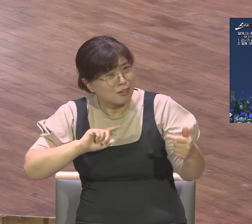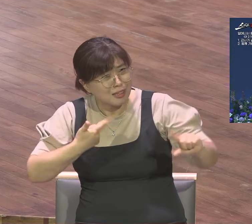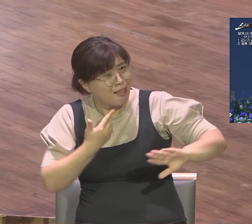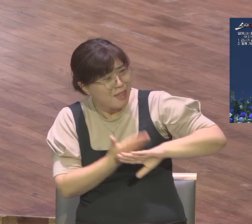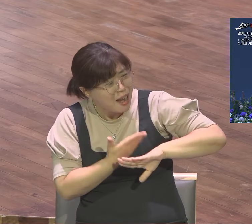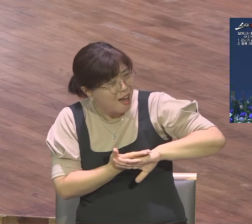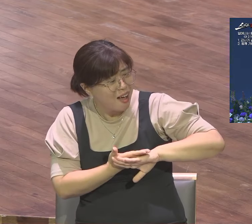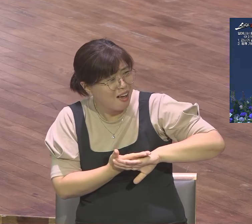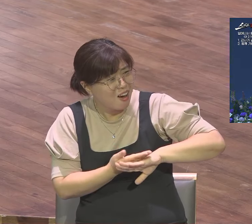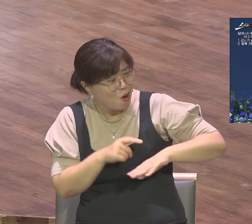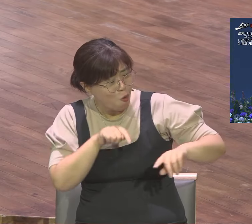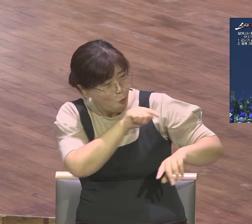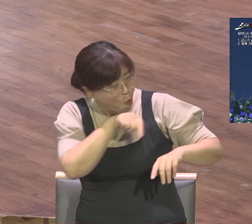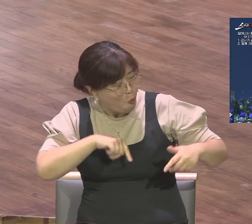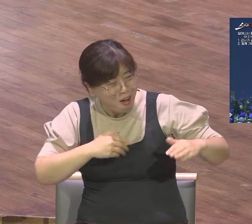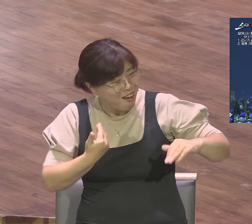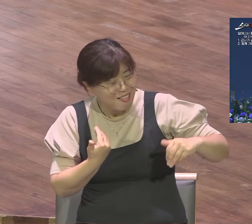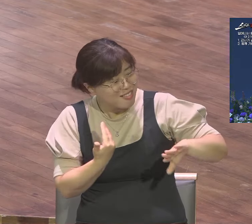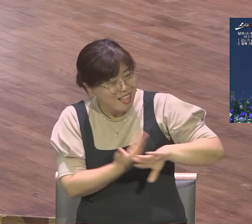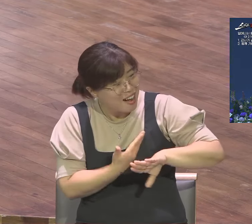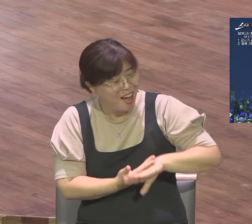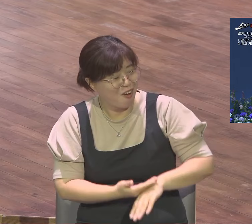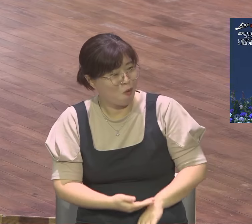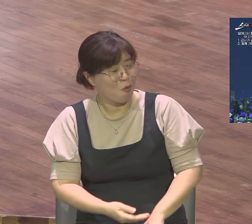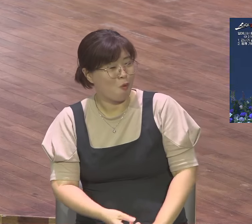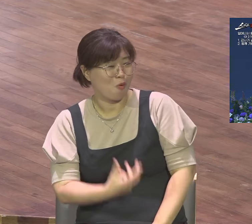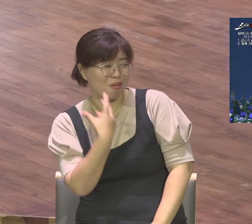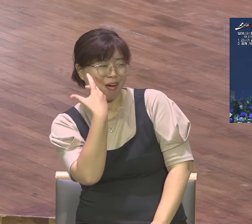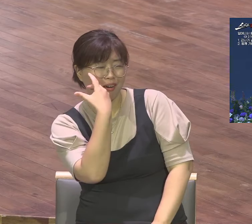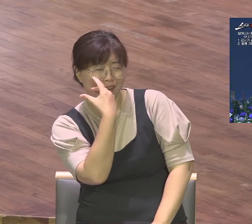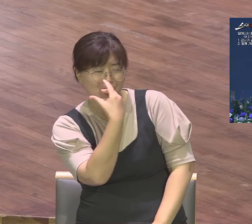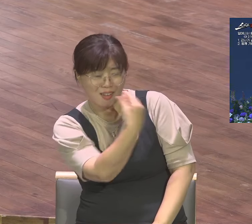아까 그랬잖아요. 그 제가 미리 말을 많이 했잖아요. 제가